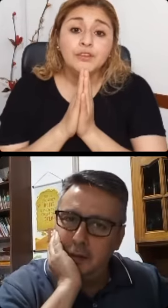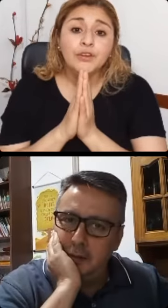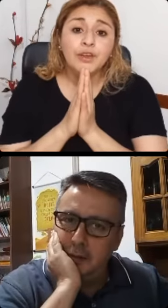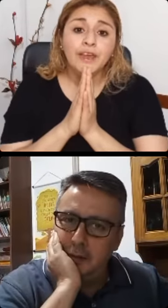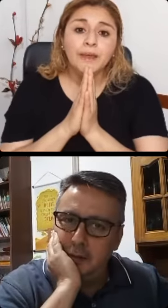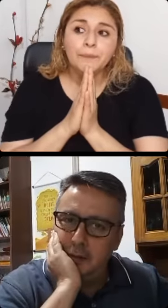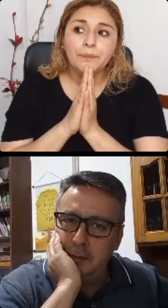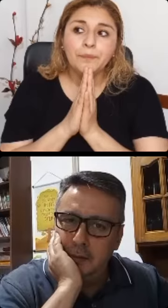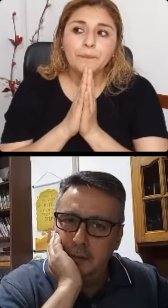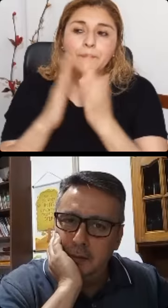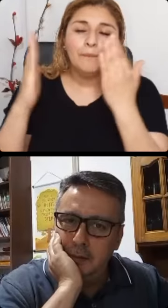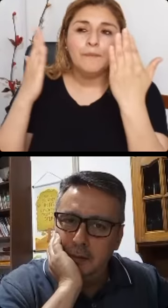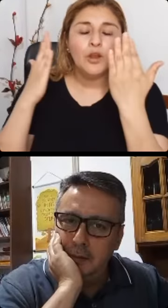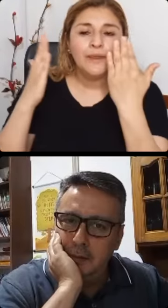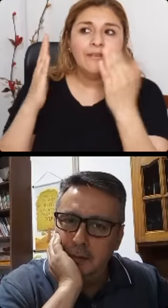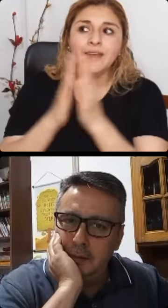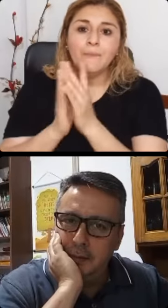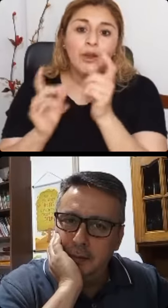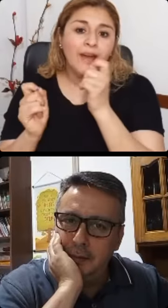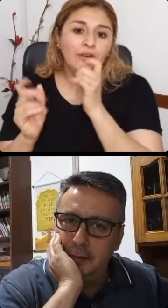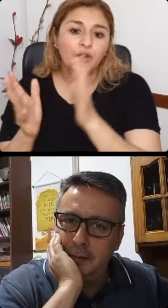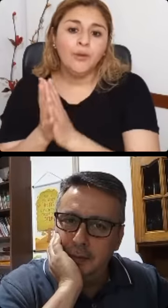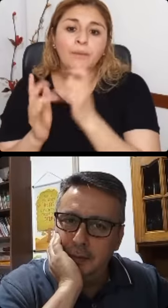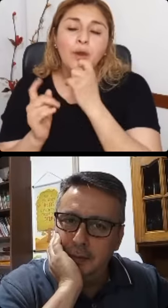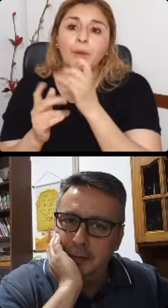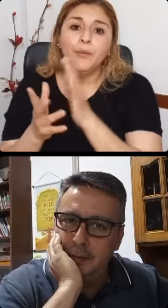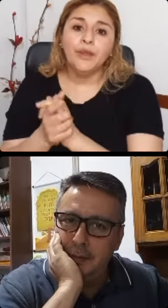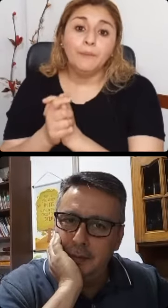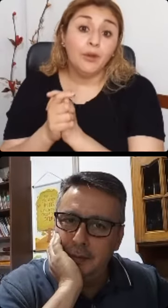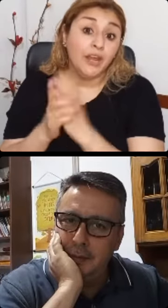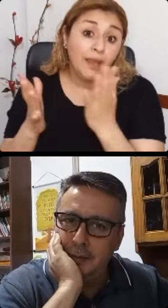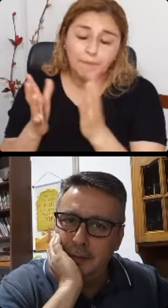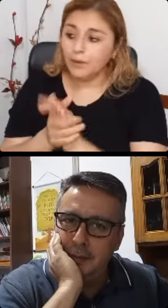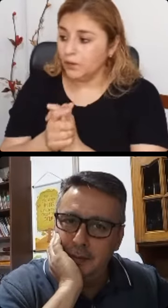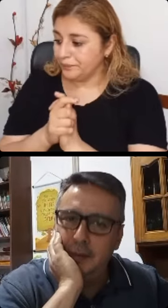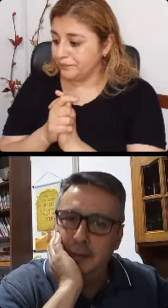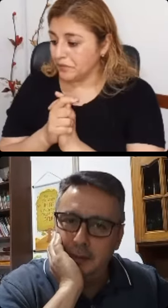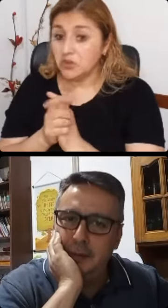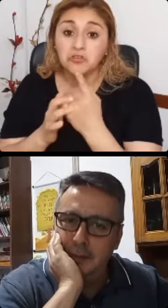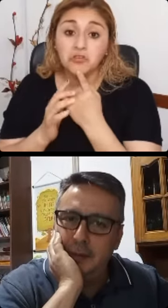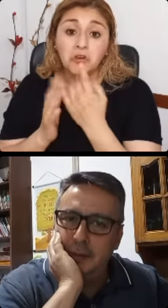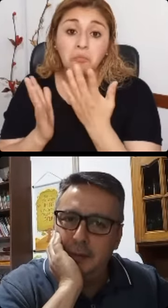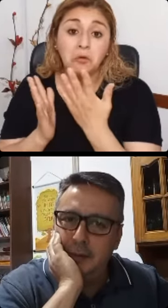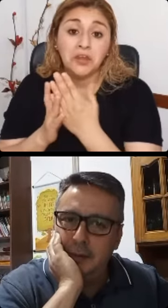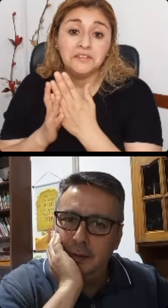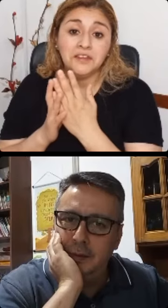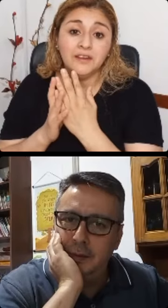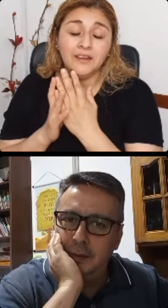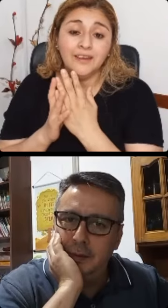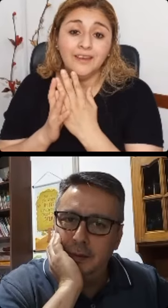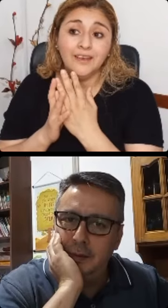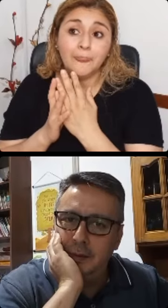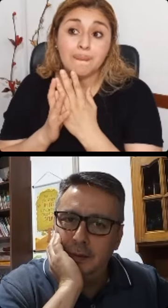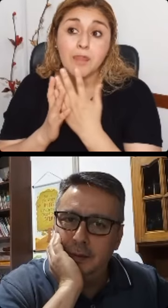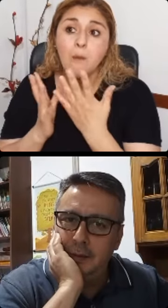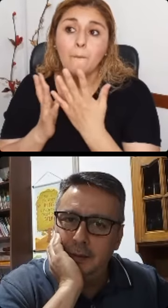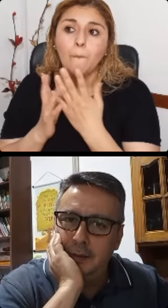yo creo que lo miraba de ambos lados, ¿no? Porque, por ejemplo, yo puedo decir,